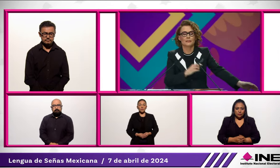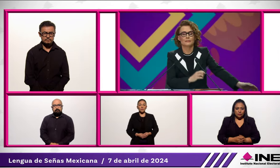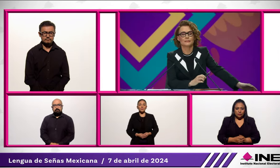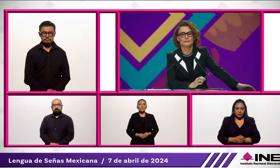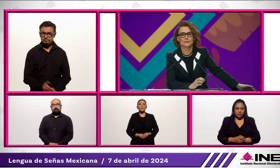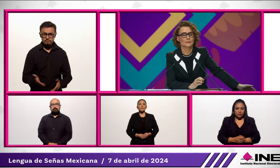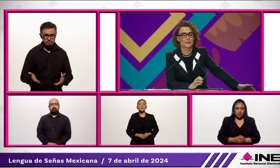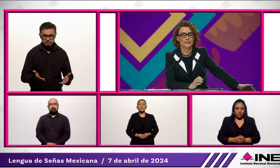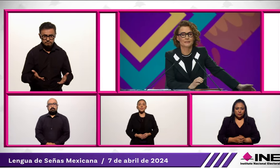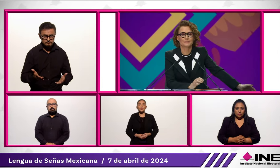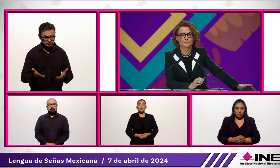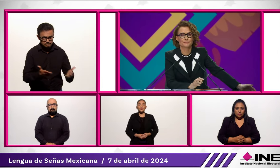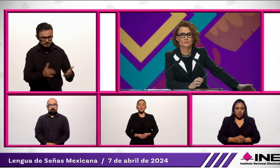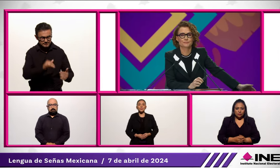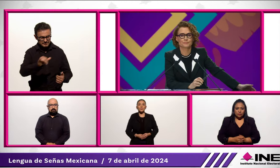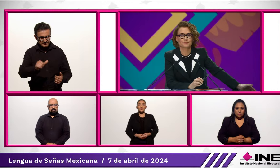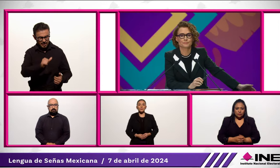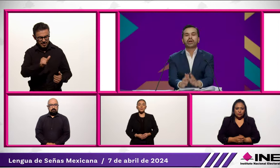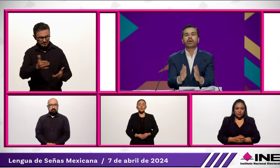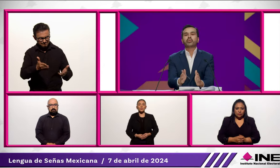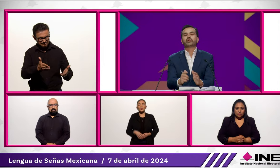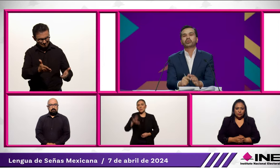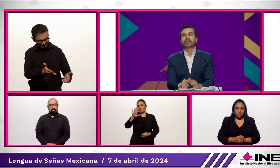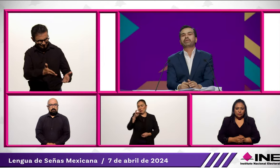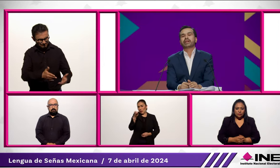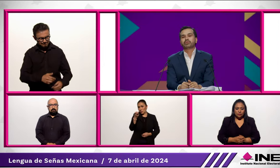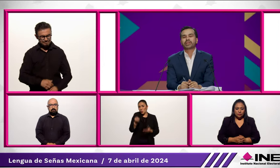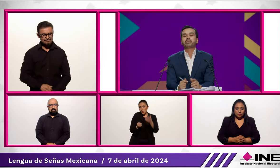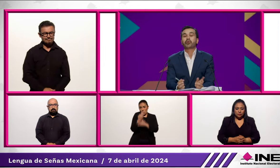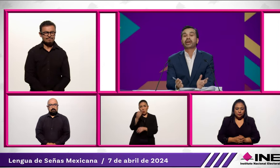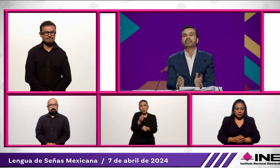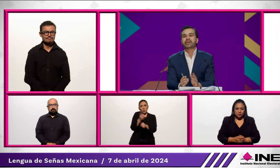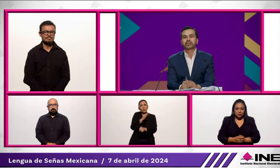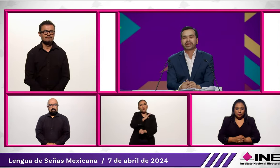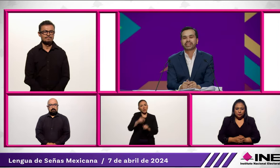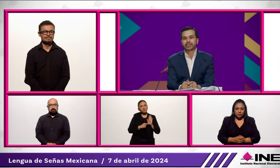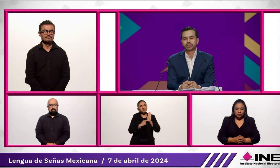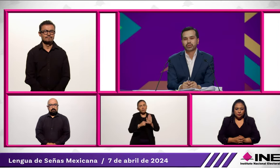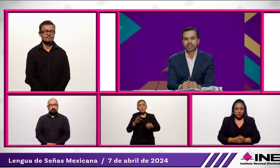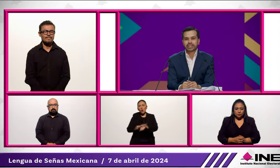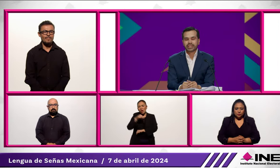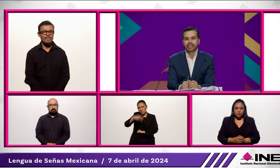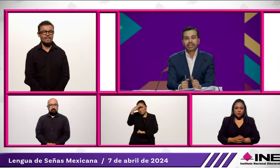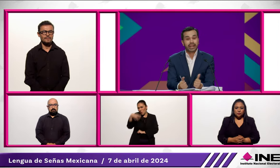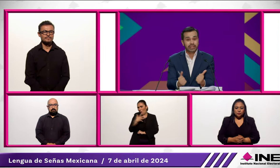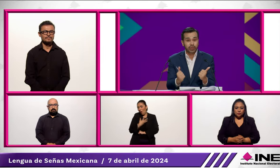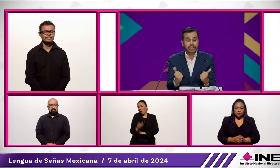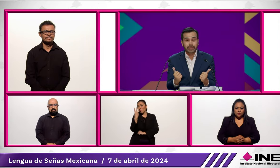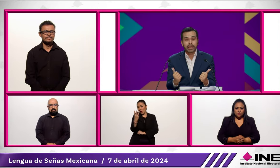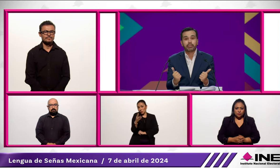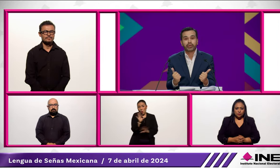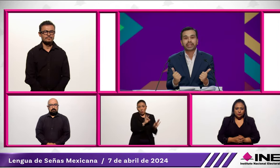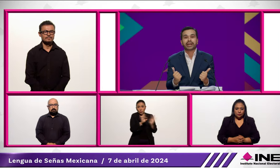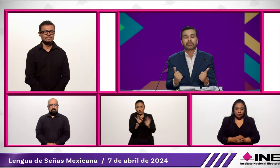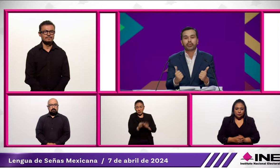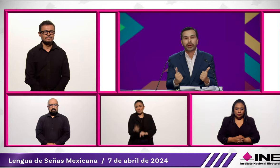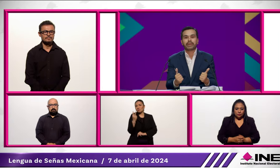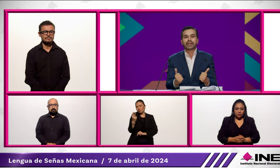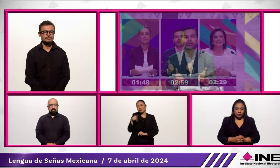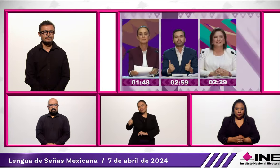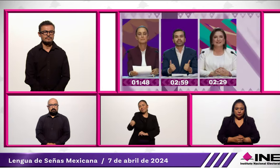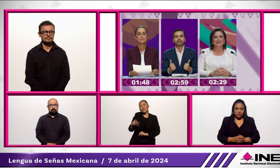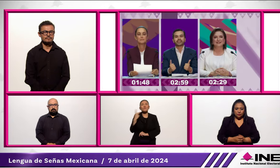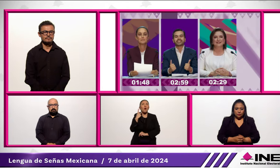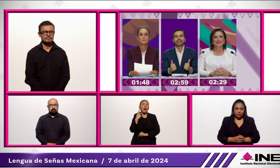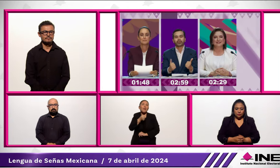Candidato Álvarez, Maynes. Aquí hay una nueva oportunidad para demostrar por qué México tiene tres opciones. Las dos de la vieja política que